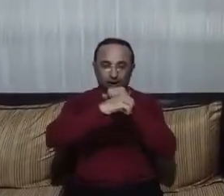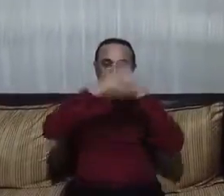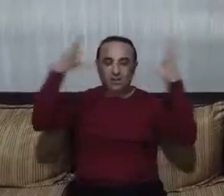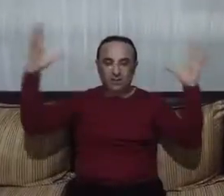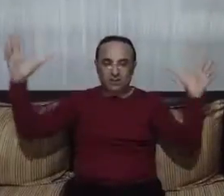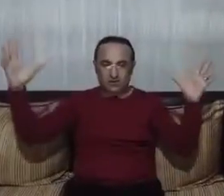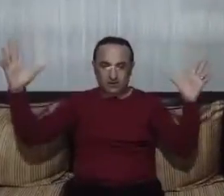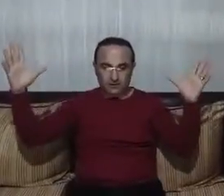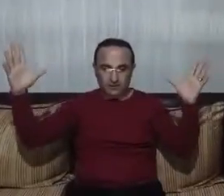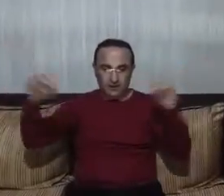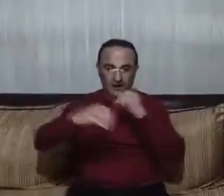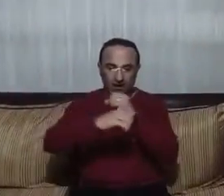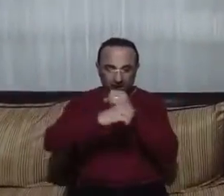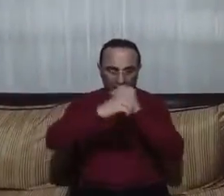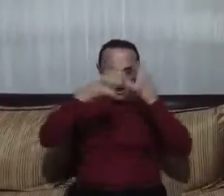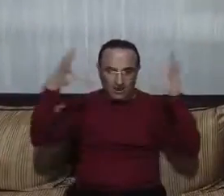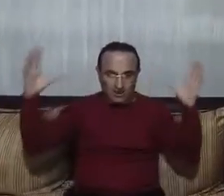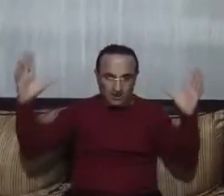olarak açık. Açık.